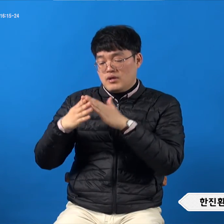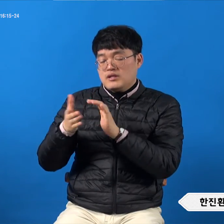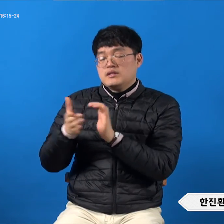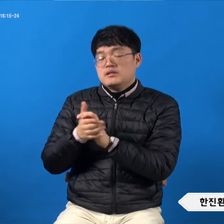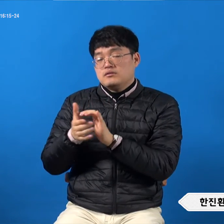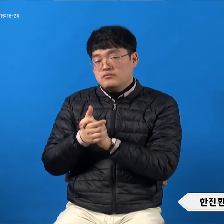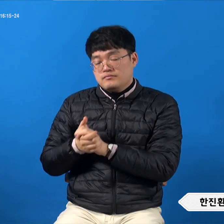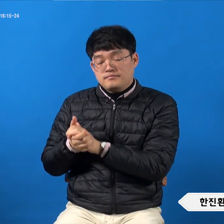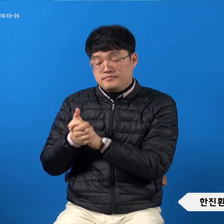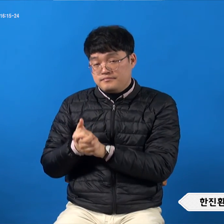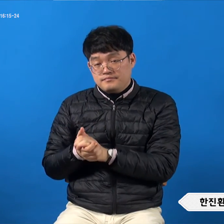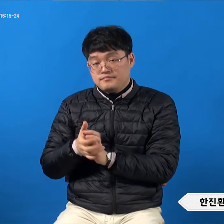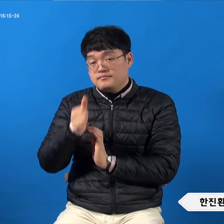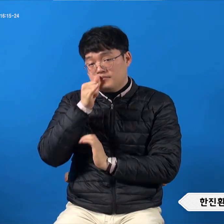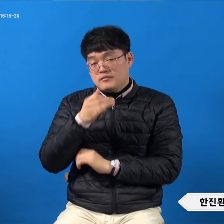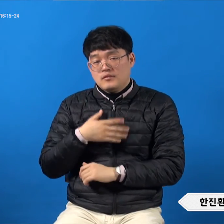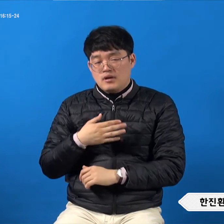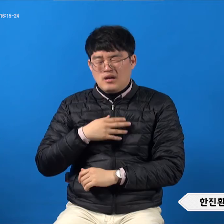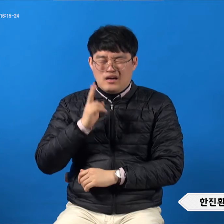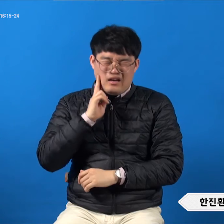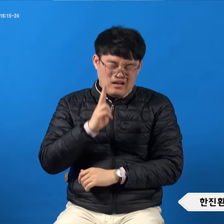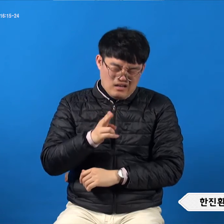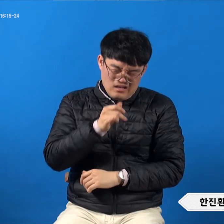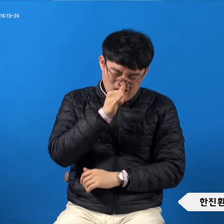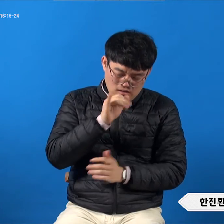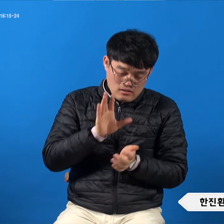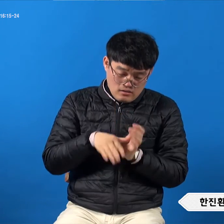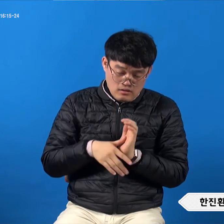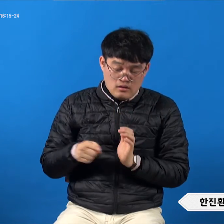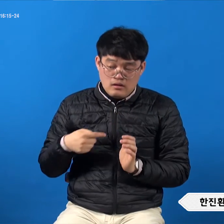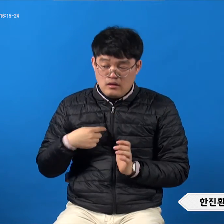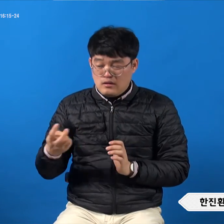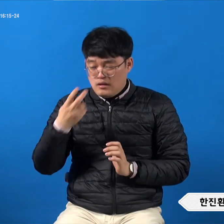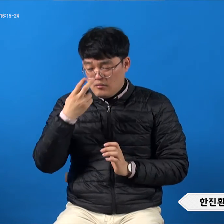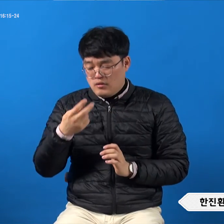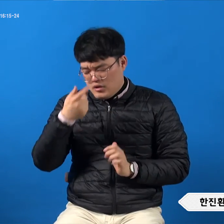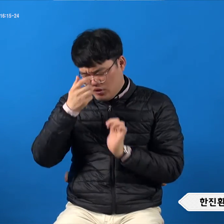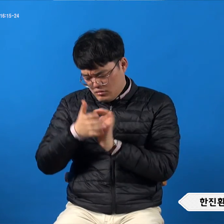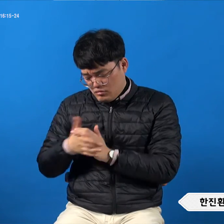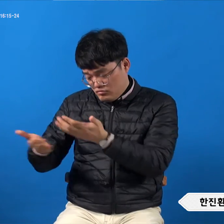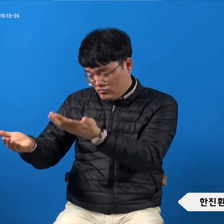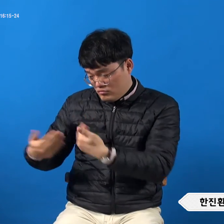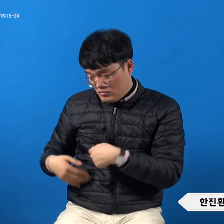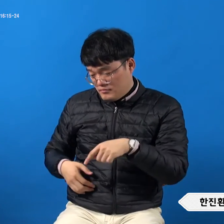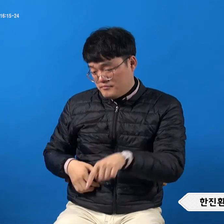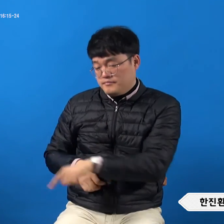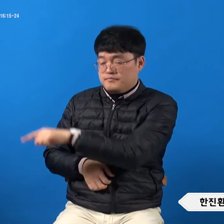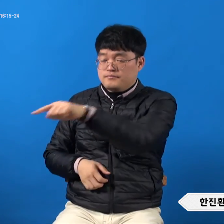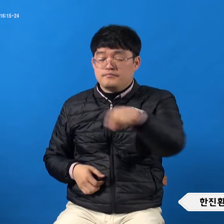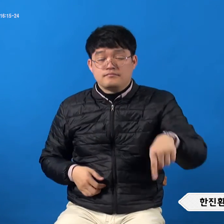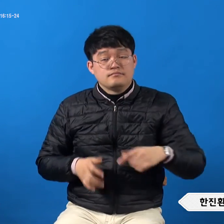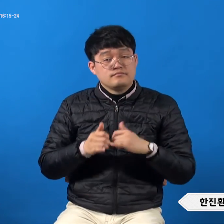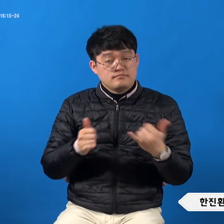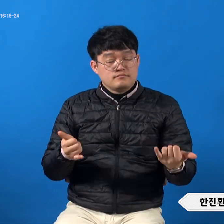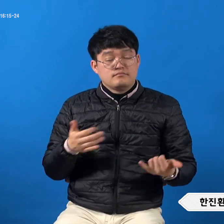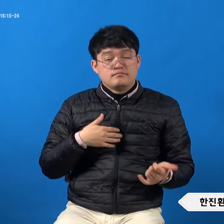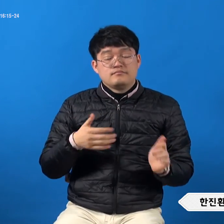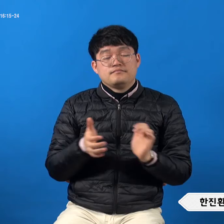없습니다. 내가 위중하게 될 때에 생명 바쳐 기도해 줄 사람은 곁에 있는 이 사람들밖에는